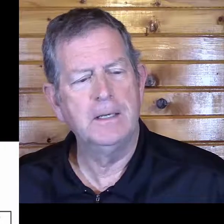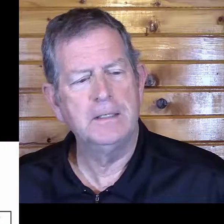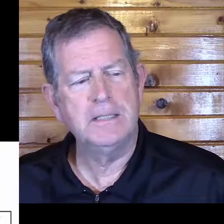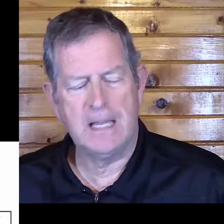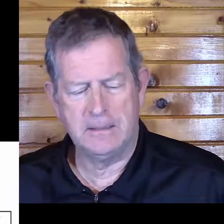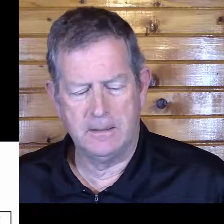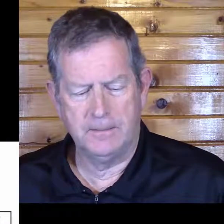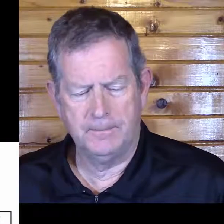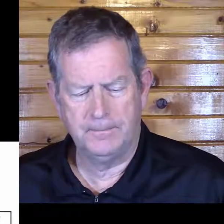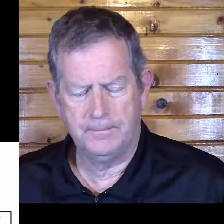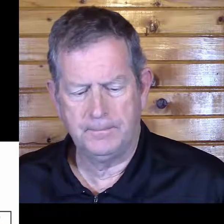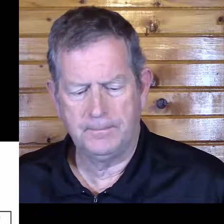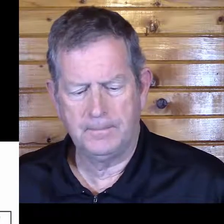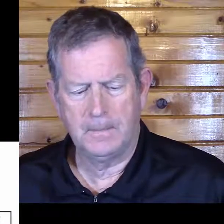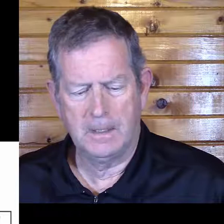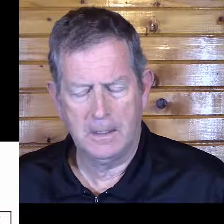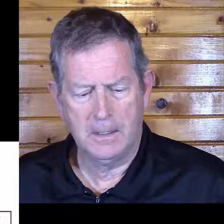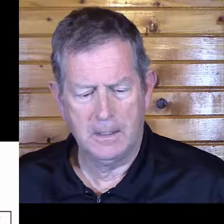7.